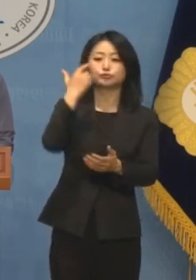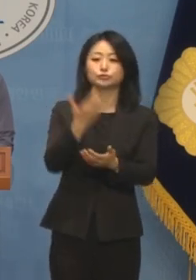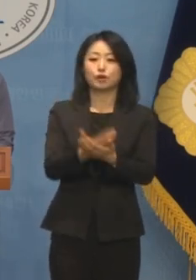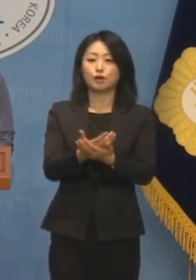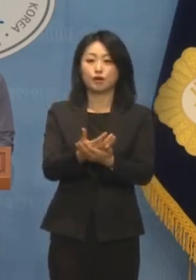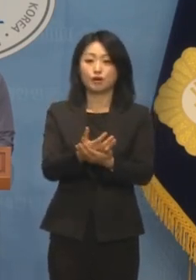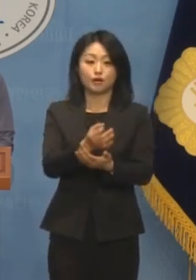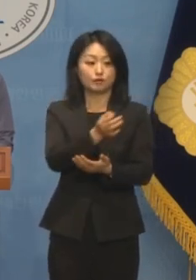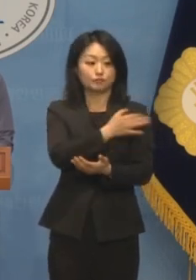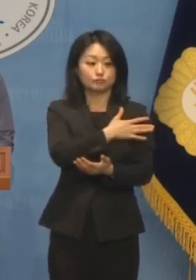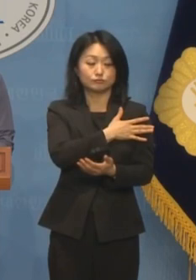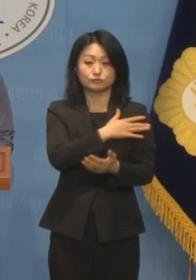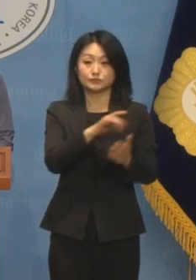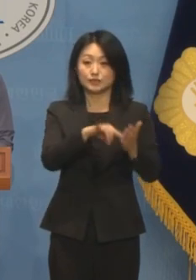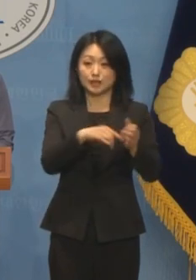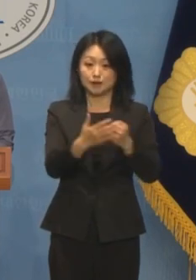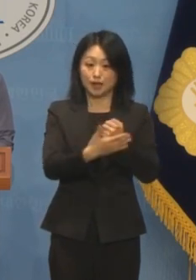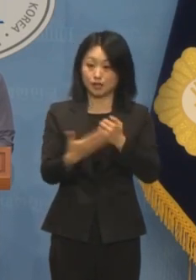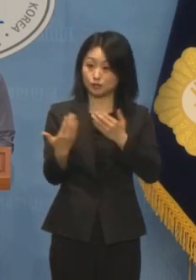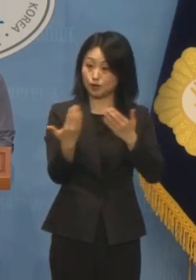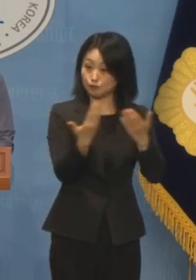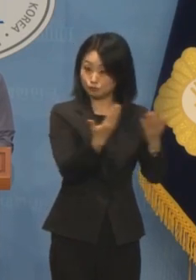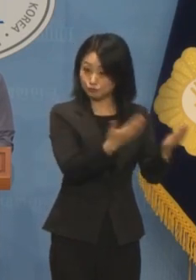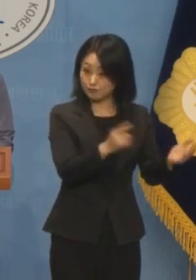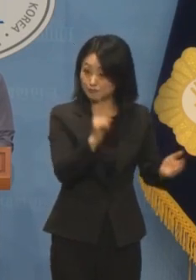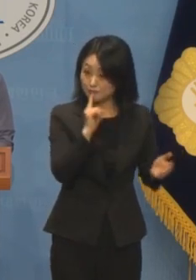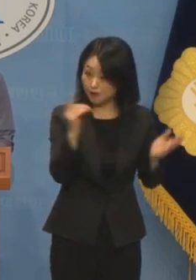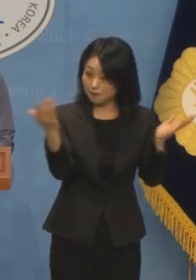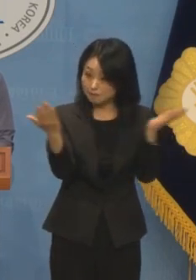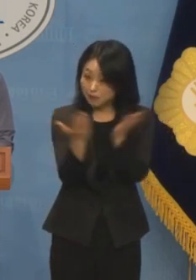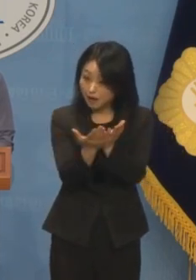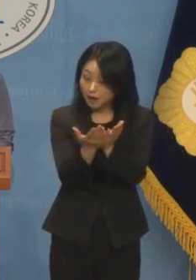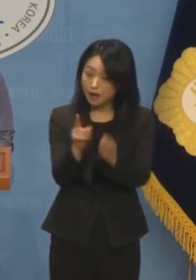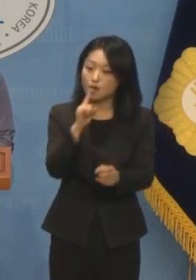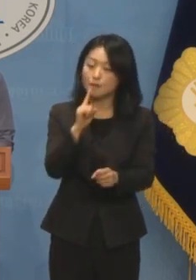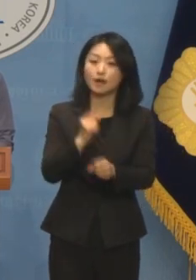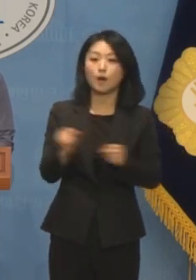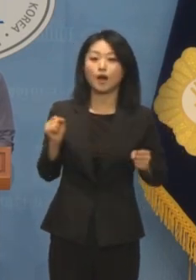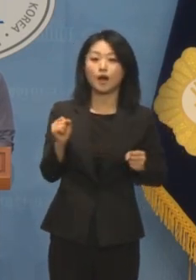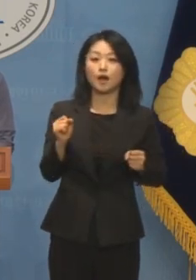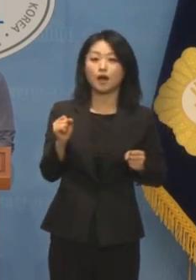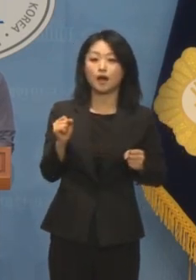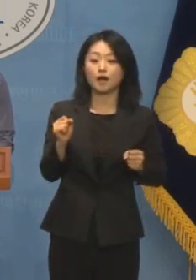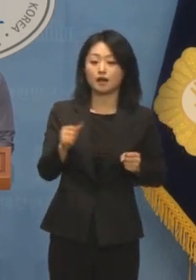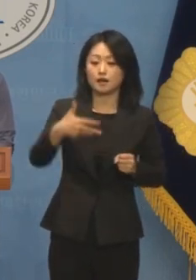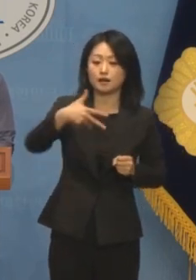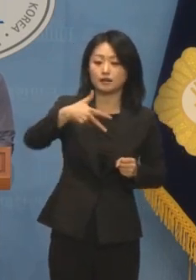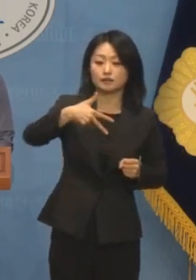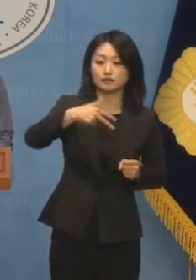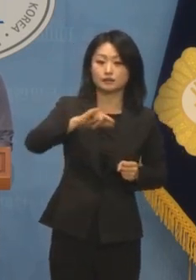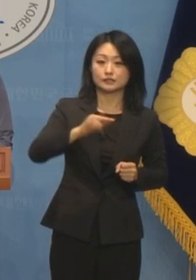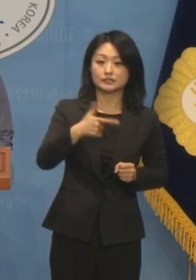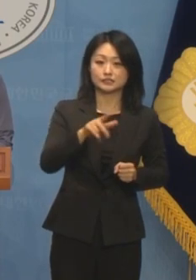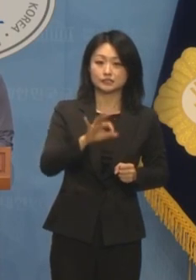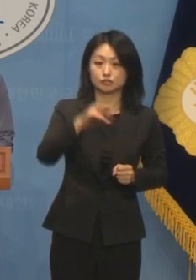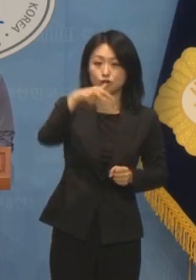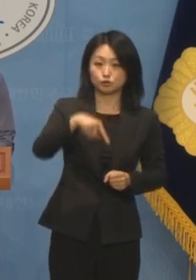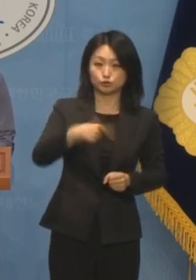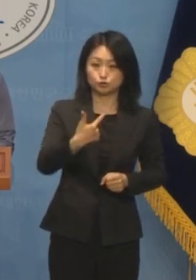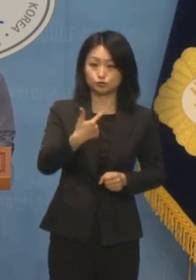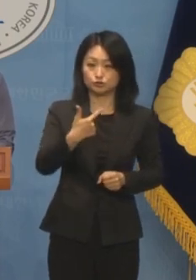감세 옹호 발언에 무척이나 당혹스럽습니다. 당장 진성준 더불어민주당 정책위